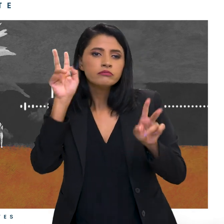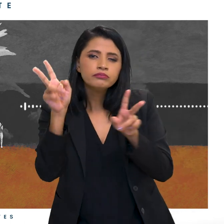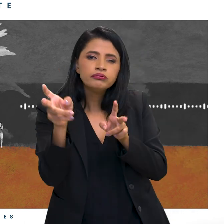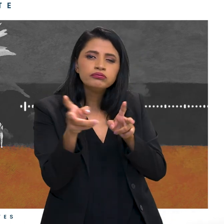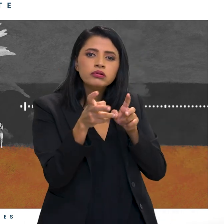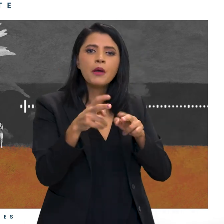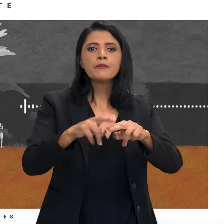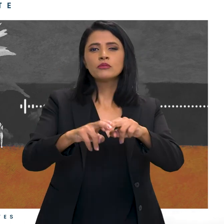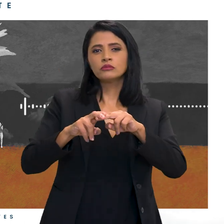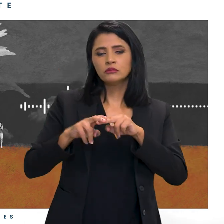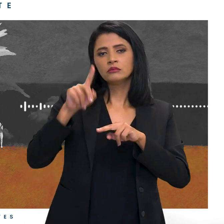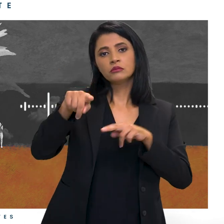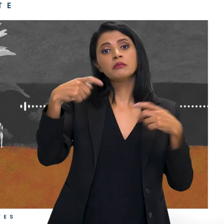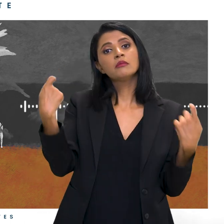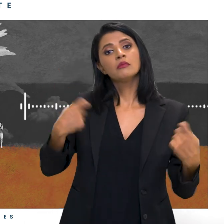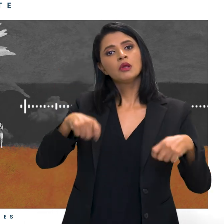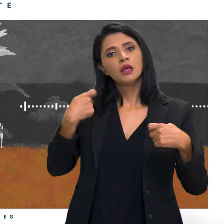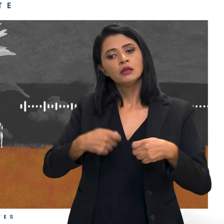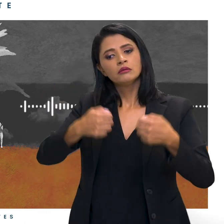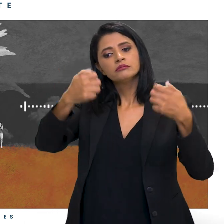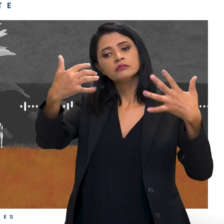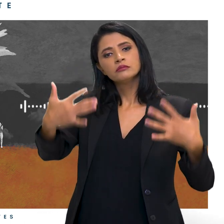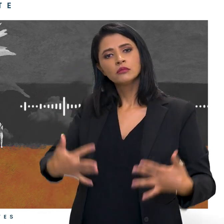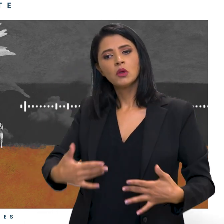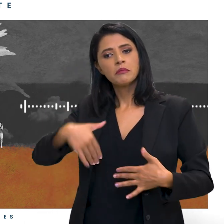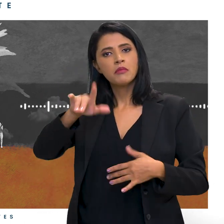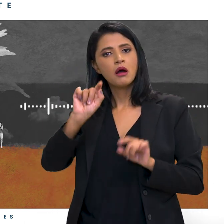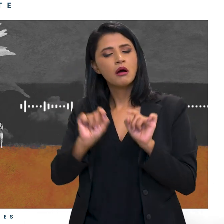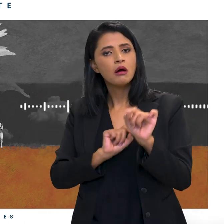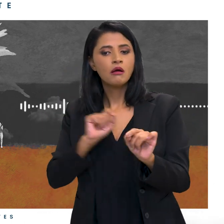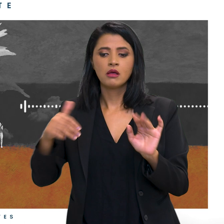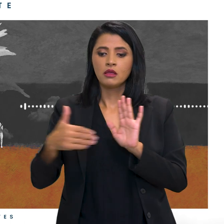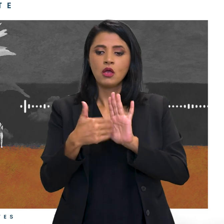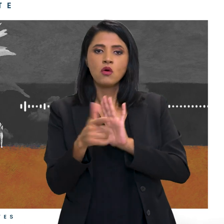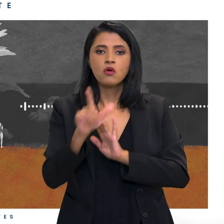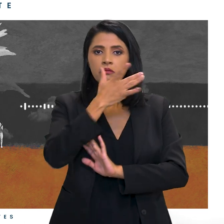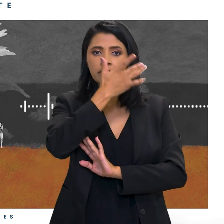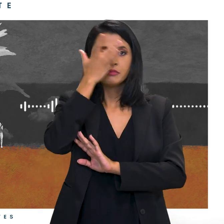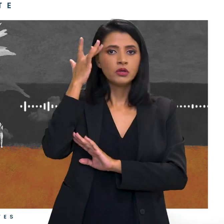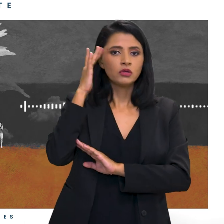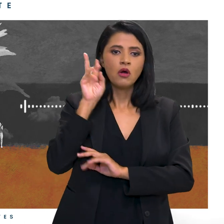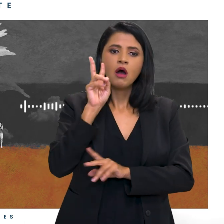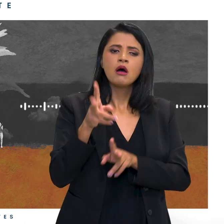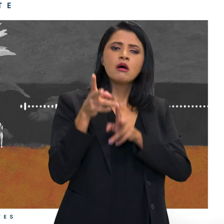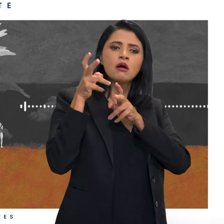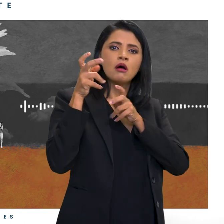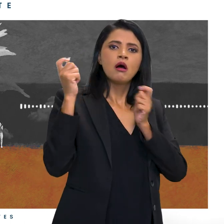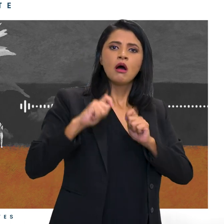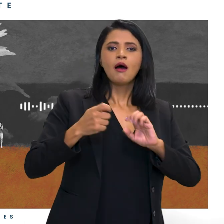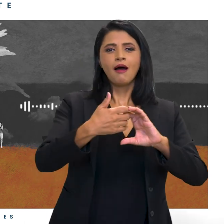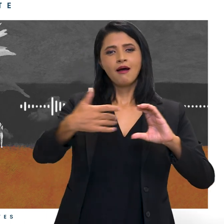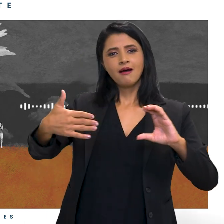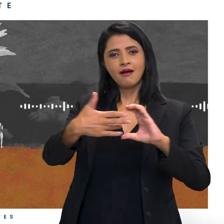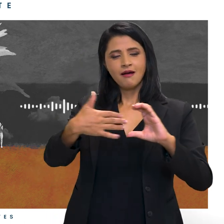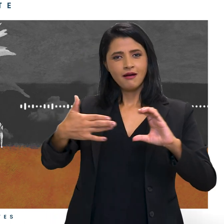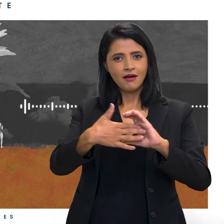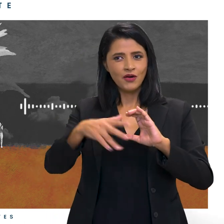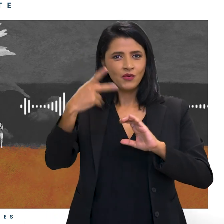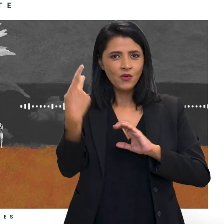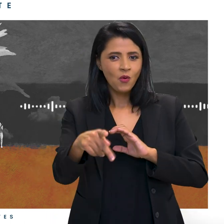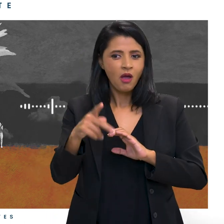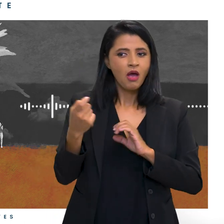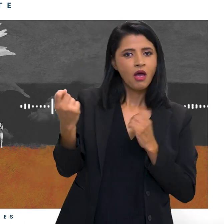por visibilidade. Por isso, é preciso contar histórias e mais histórias até que outras pessoas reconheçam que ser